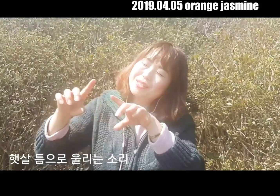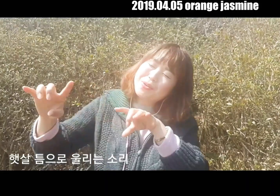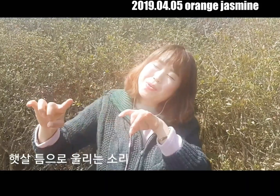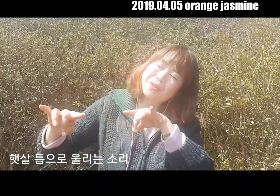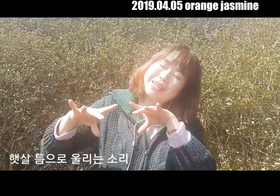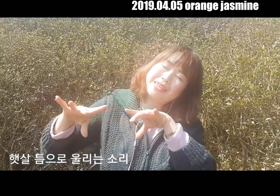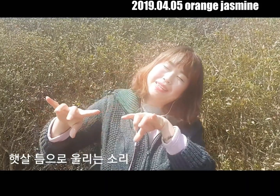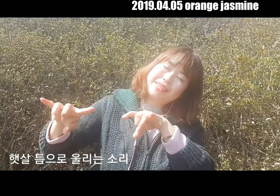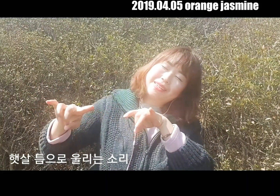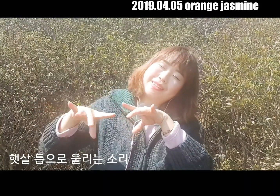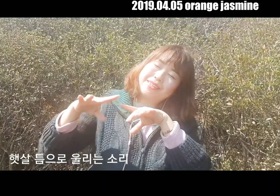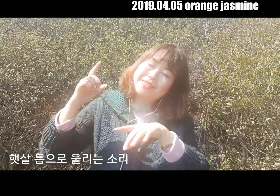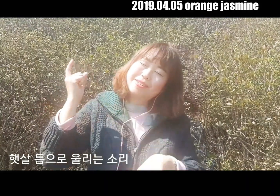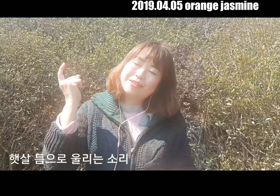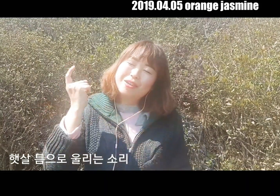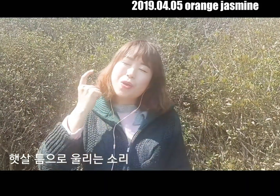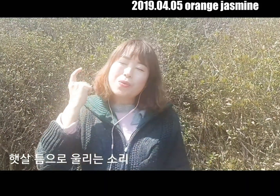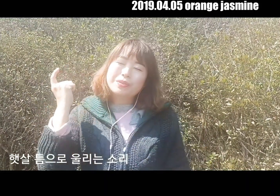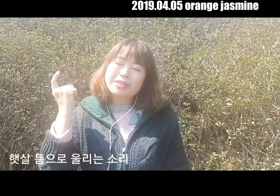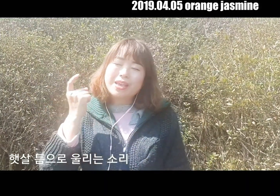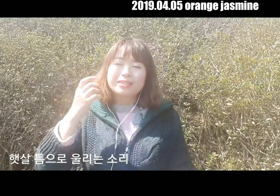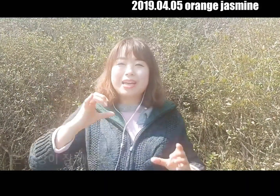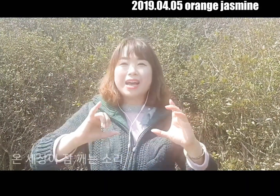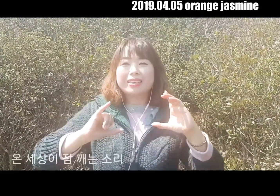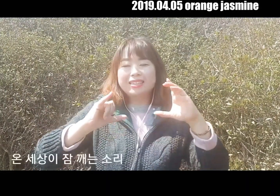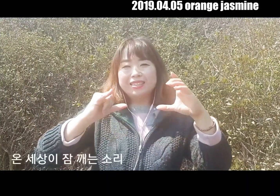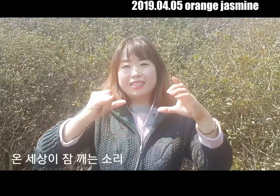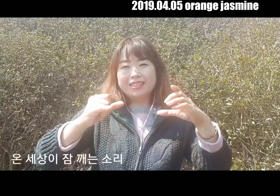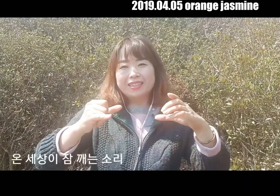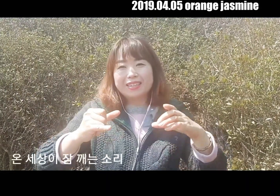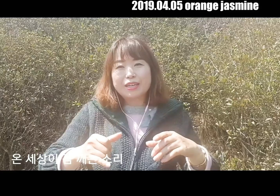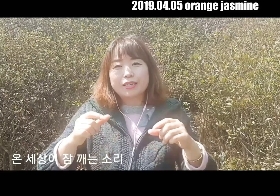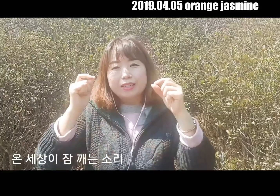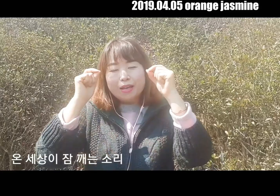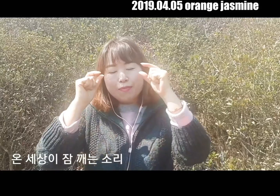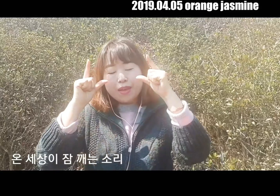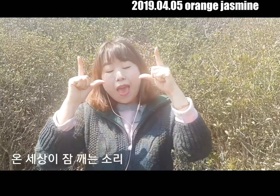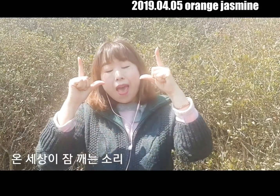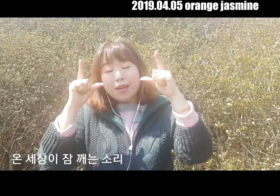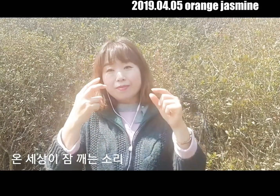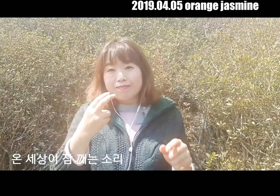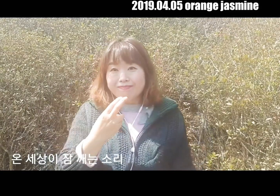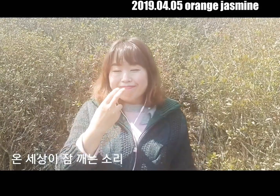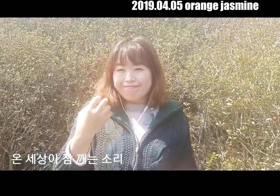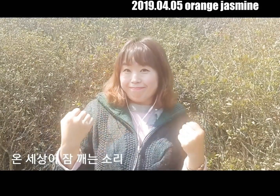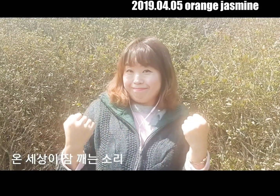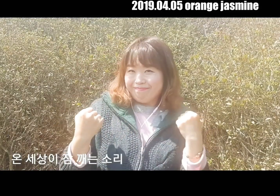울리는 소리 온 세상이 잠기는